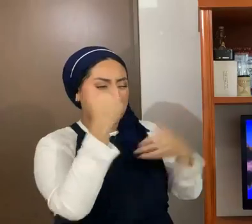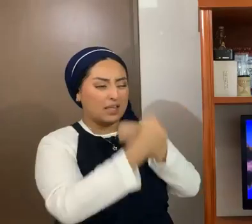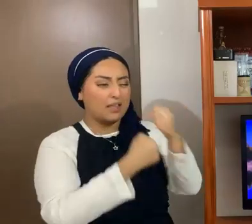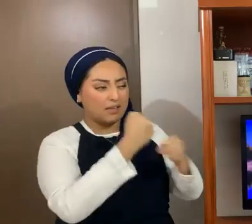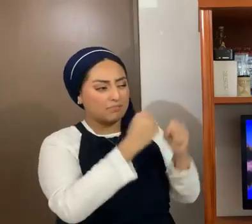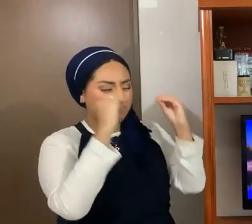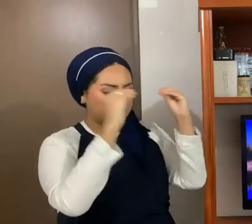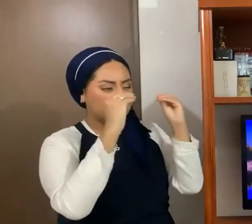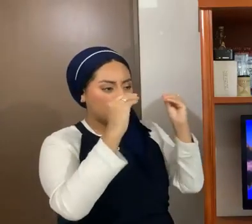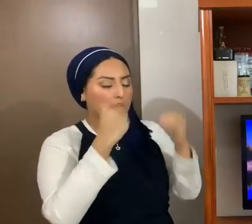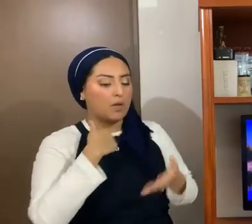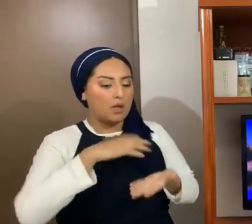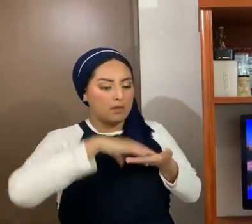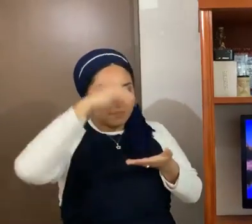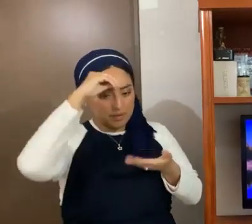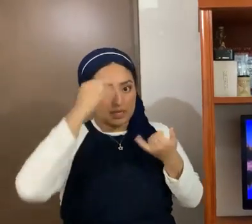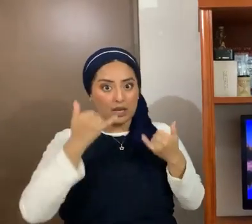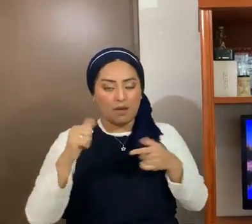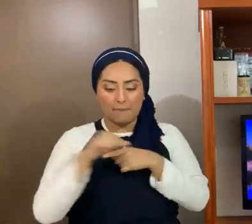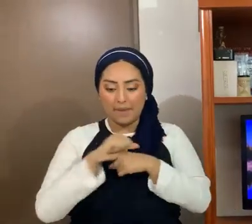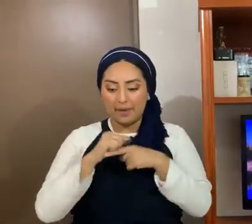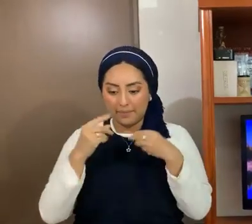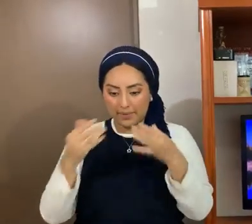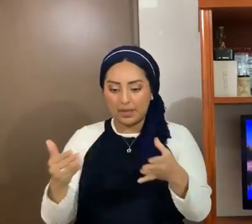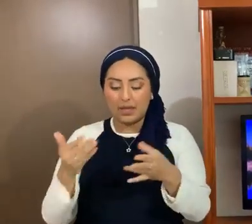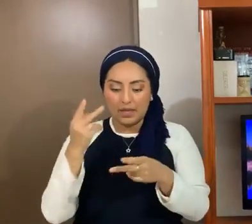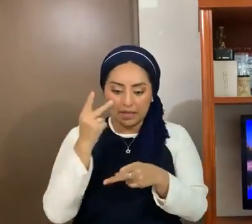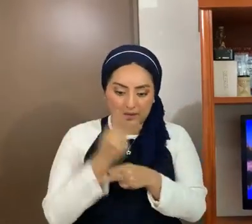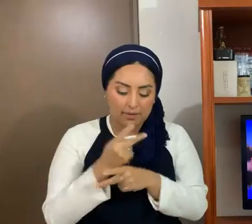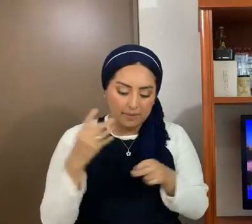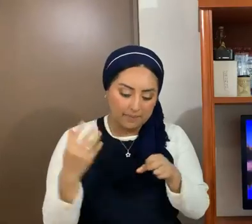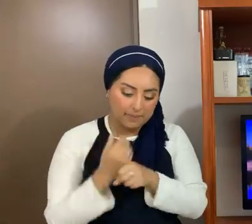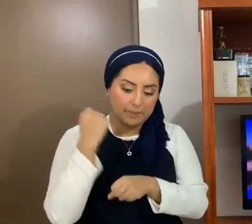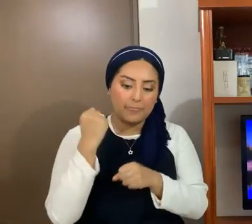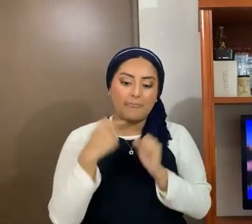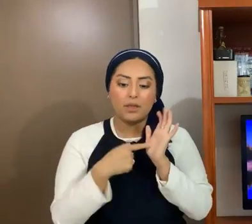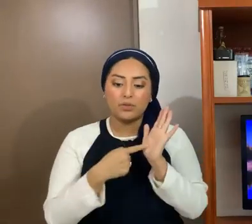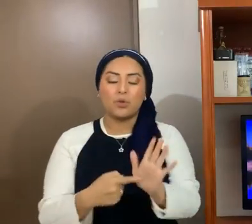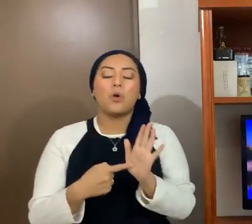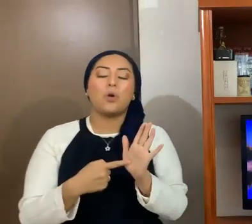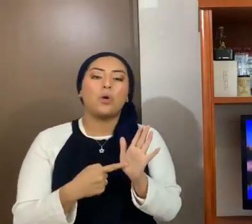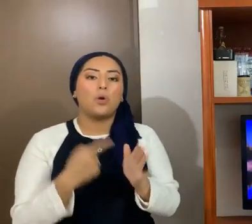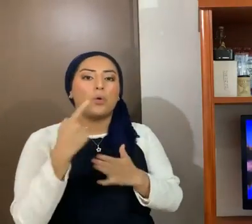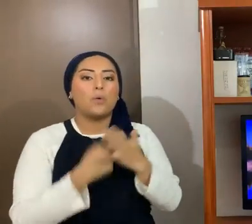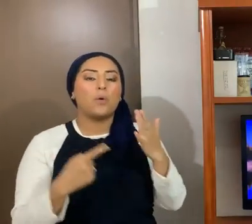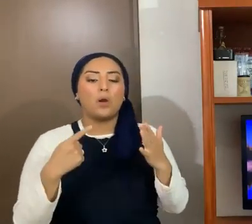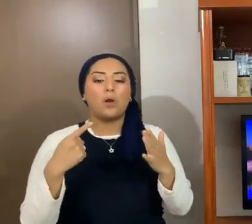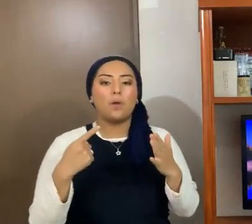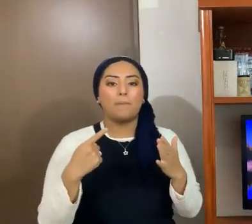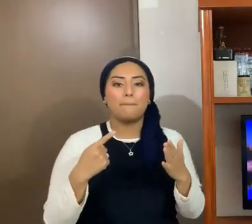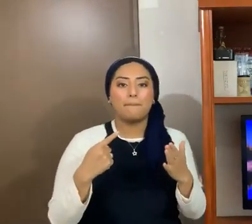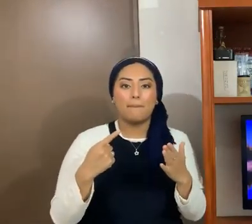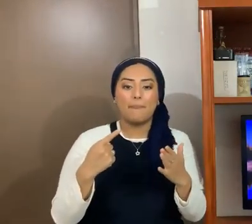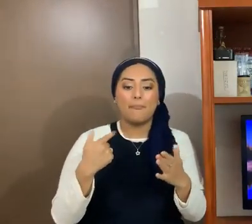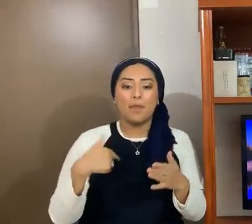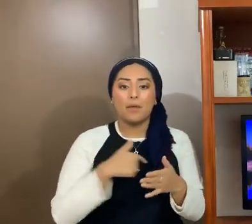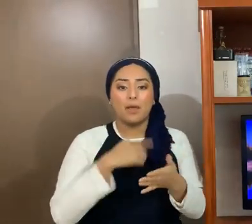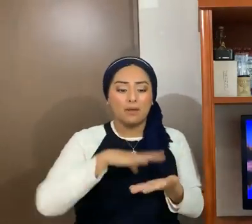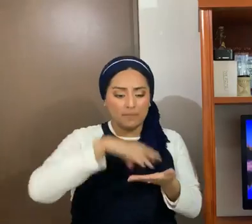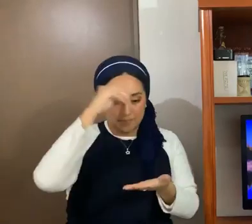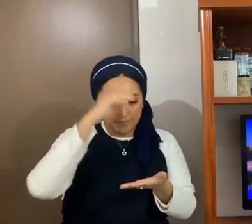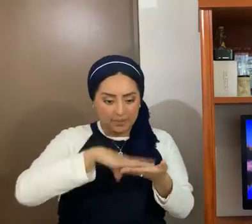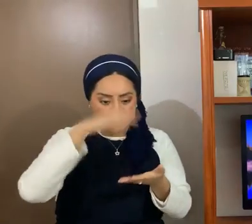tantos años nos ha ministrado. Cumplir, Abacados, aprovecharlo, demostrar que de lo que nos hemos